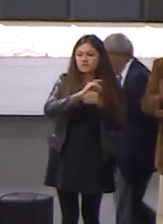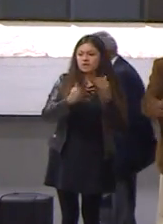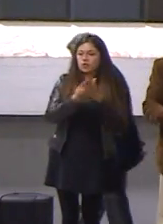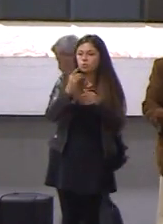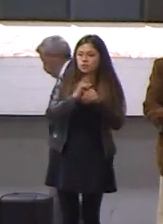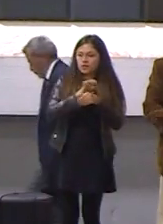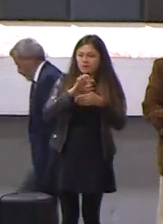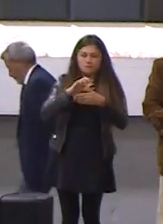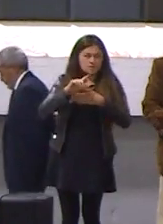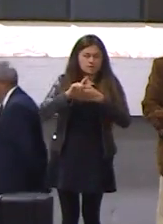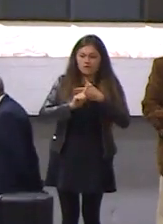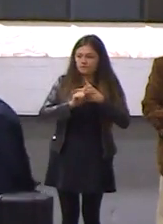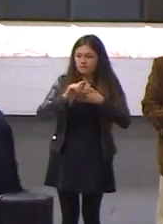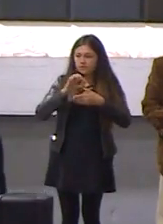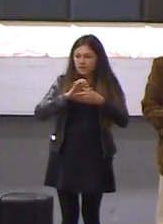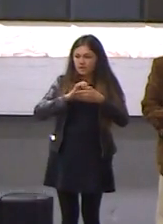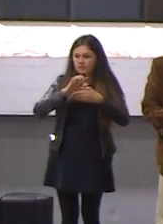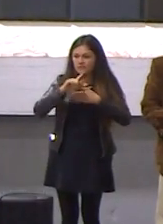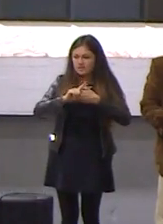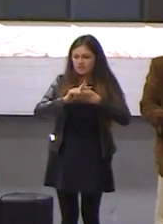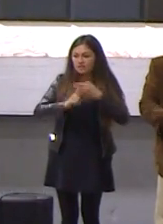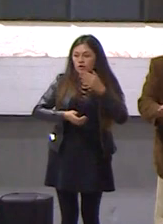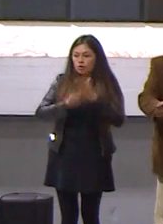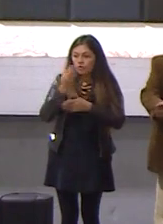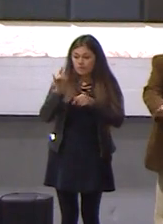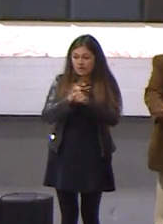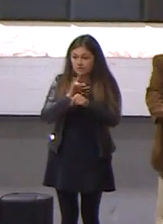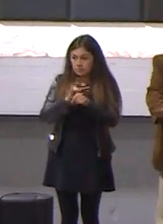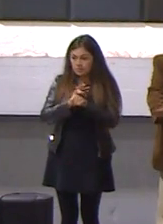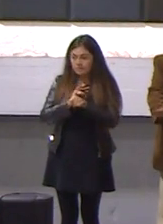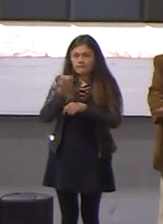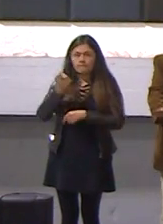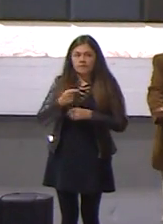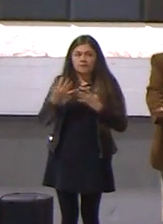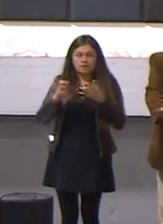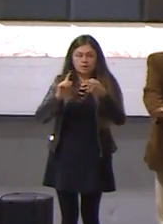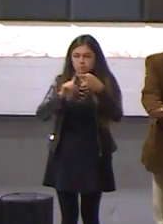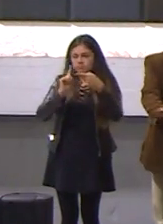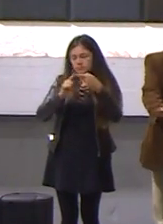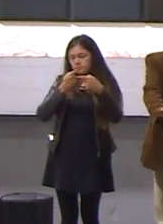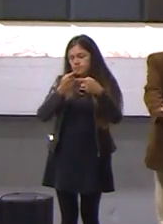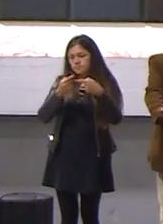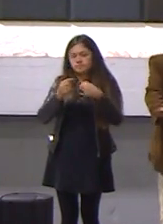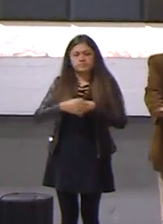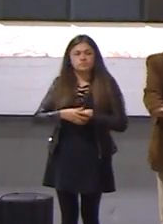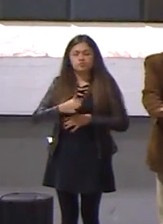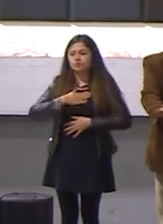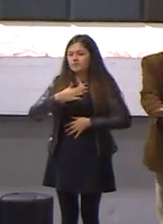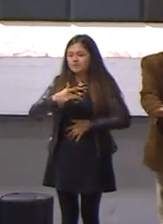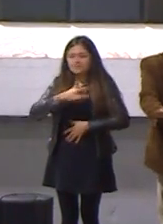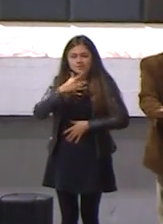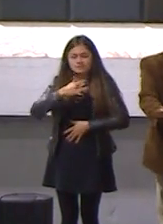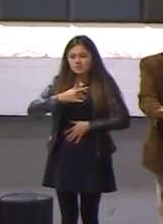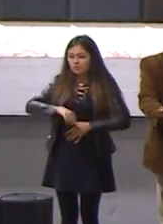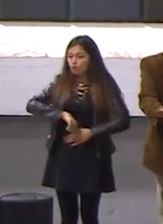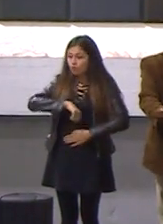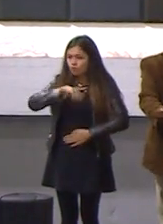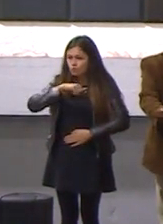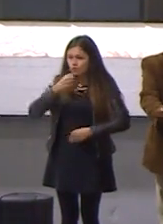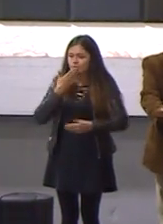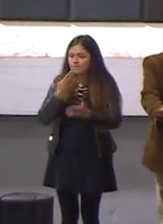nota para tener en cuenta quiero primero manifestar mi orgullo y agradecimiento